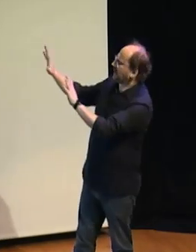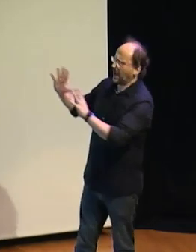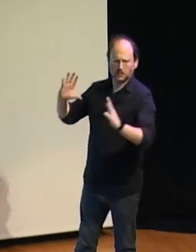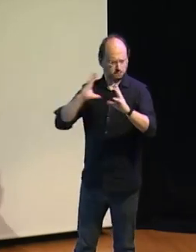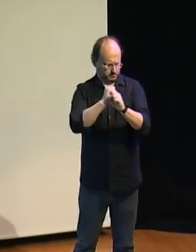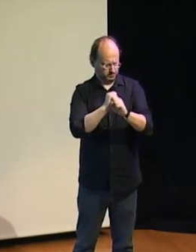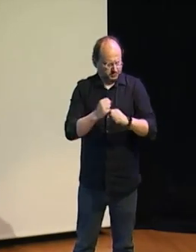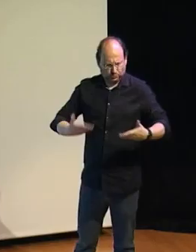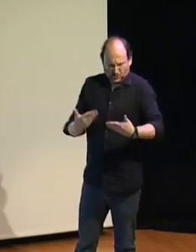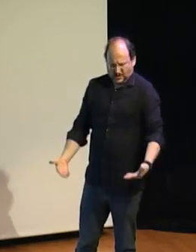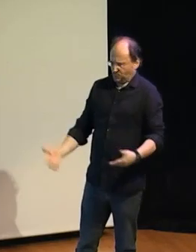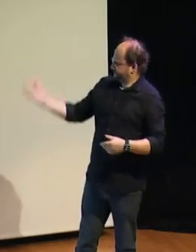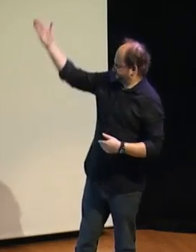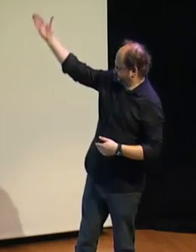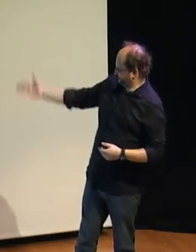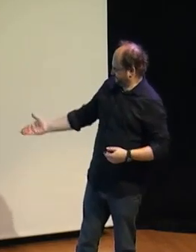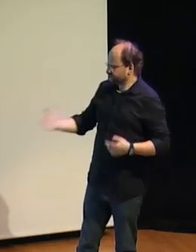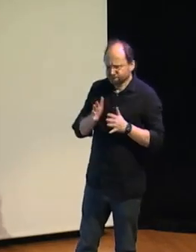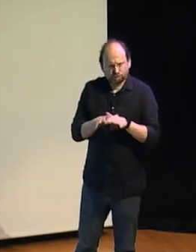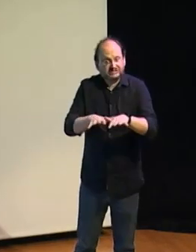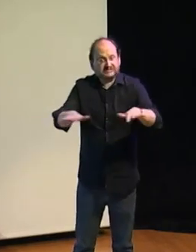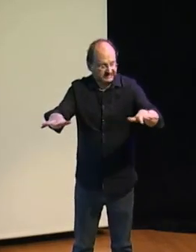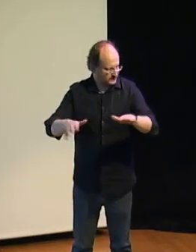qu'on retrouve au niveau mondial et au niveau national, tout à fait normal.